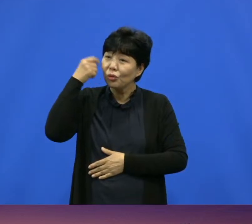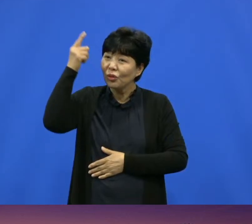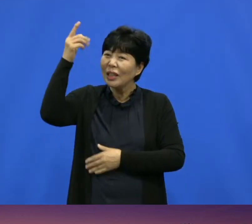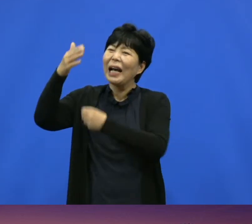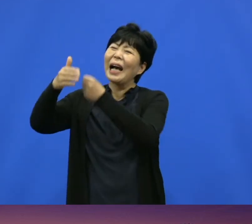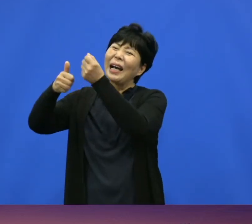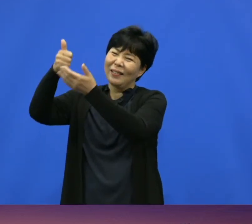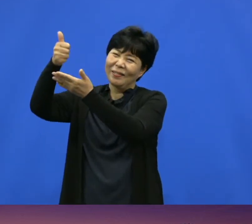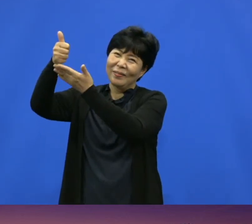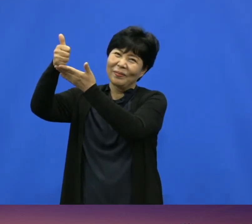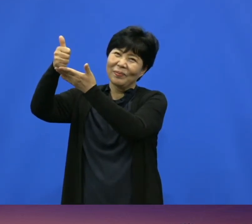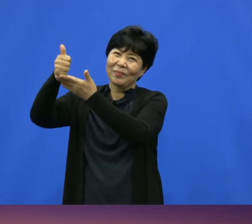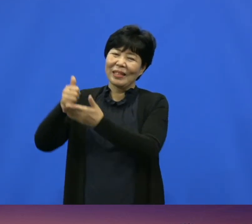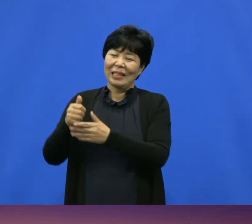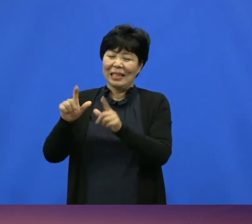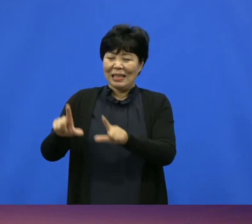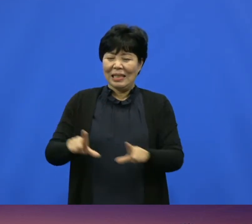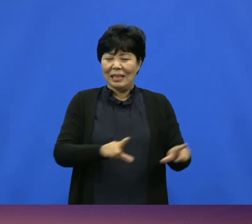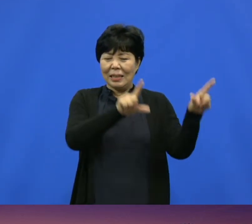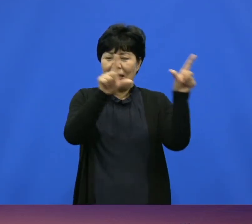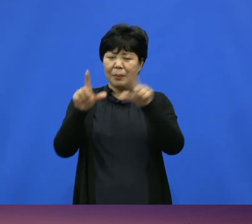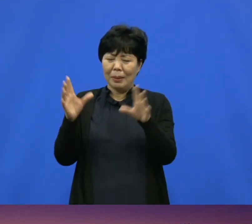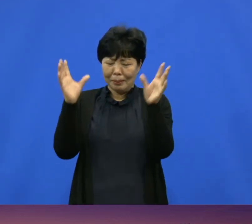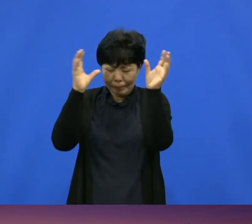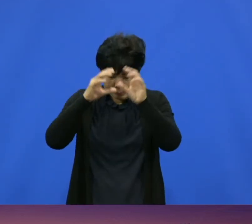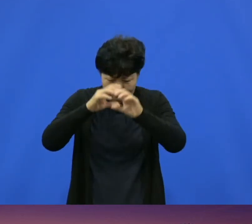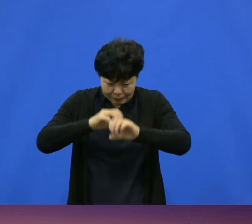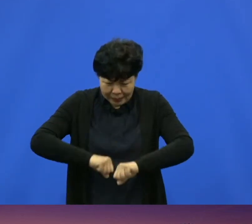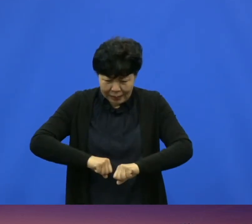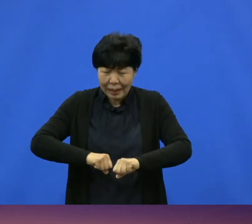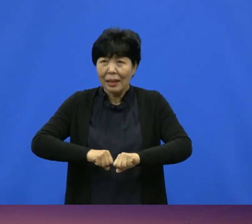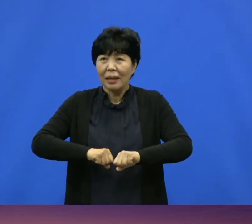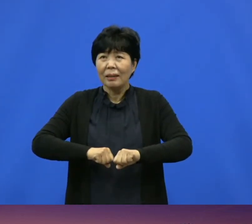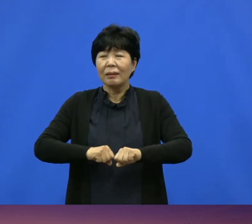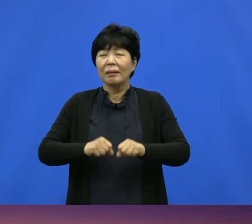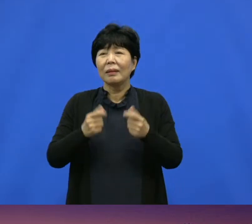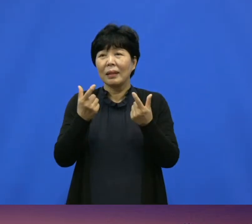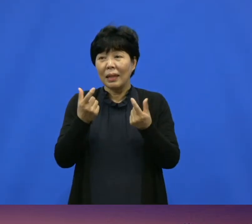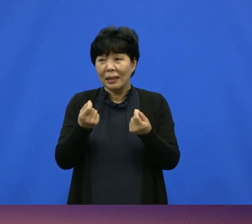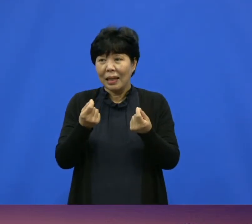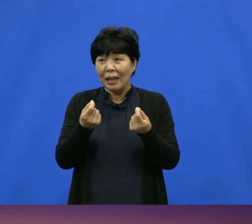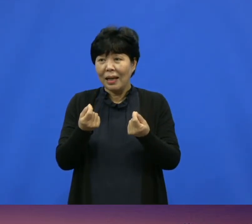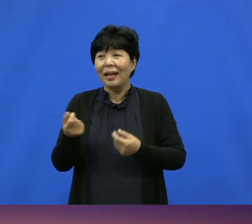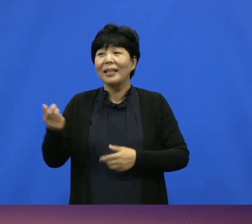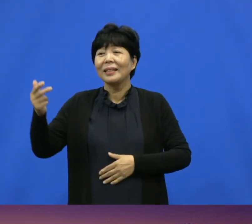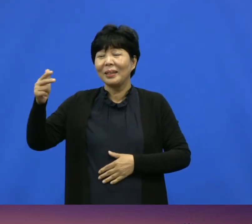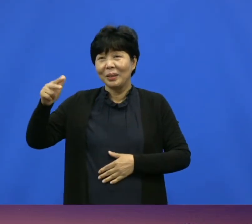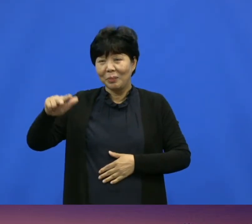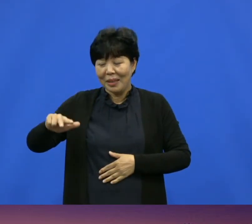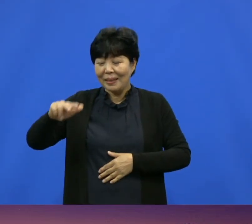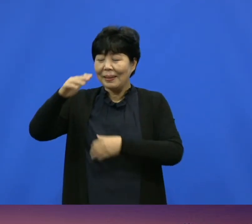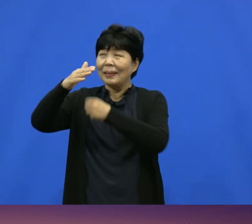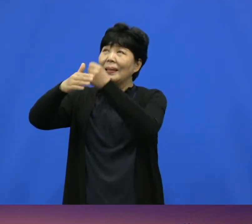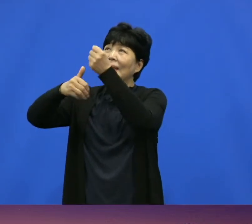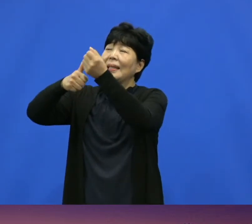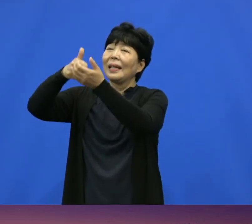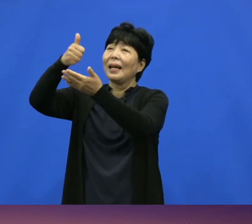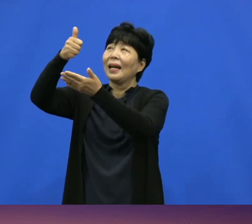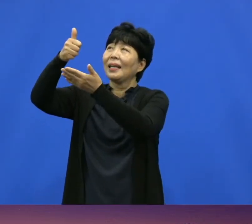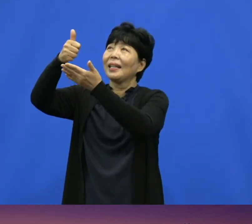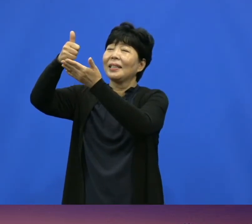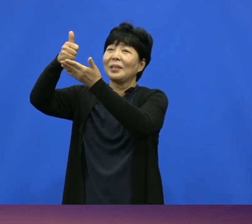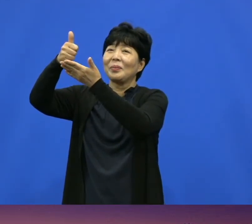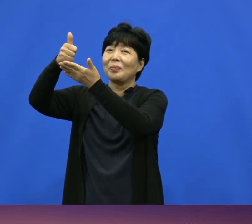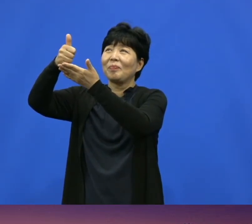여러분, 삶이 엉망으로 망가질 대로 망가지고, 그러나 아무리 망가져도요, 하나님의 손이 딱